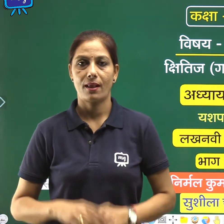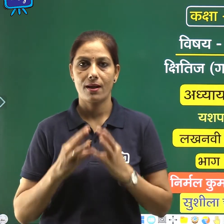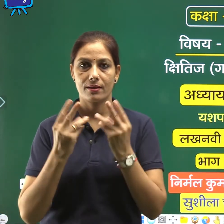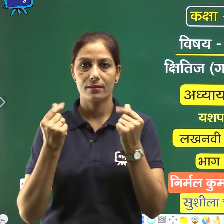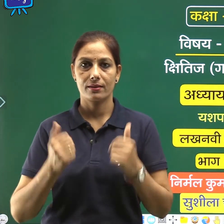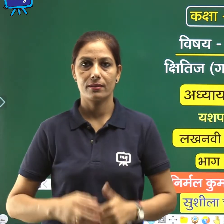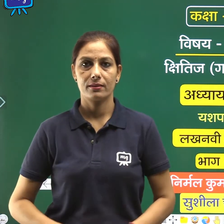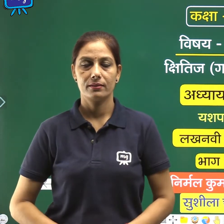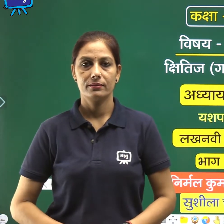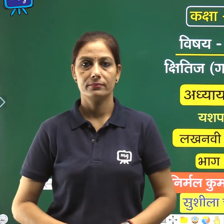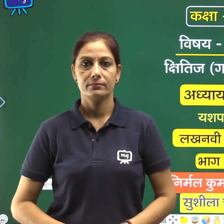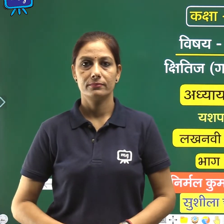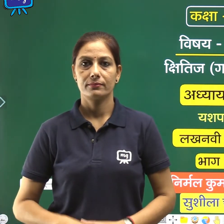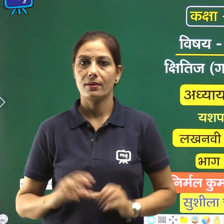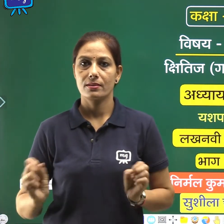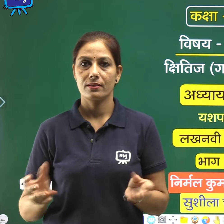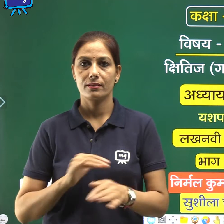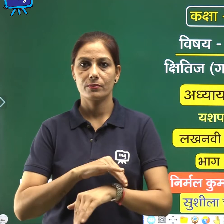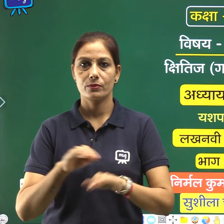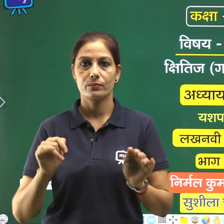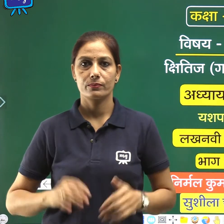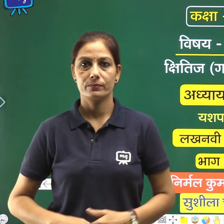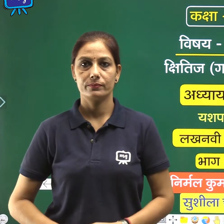हल करेंगे। शुरू करें बच्चों।